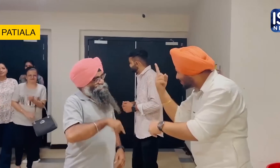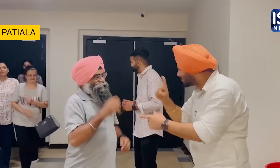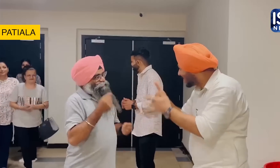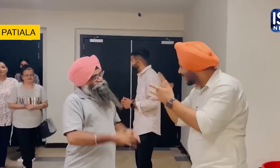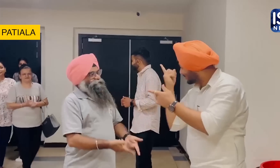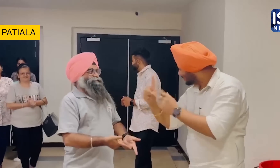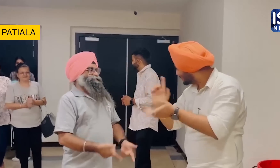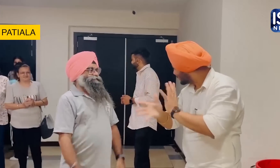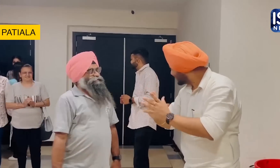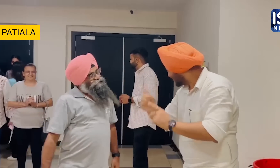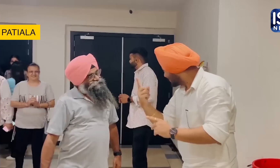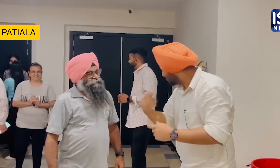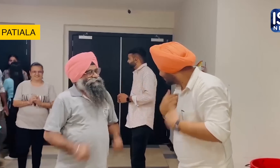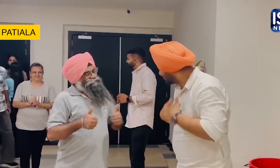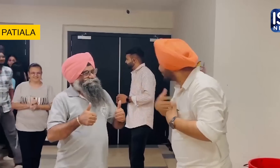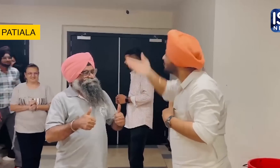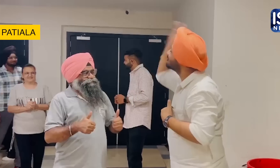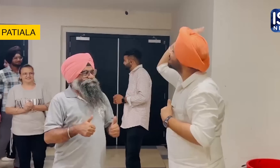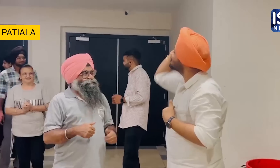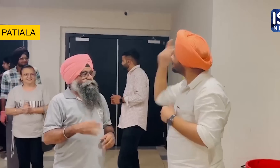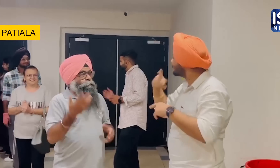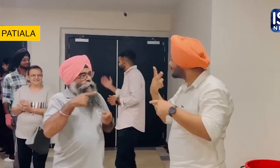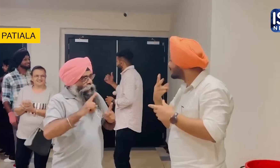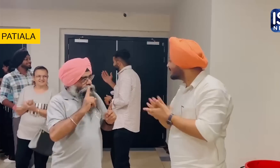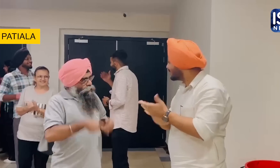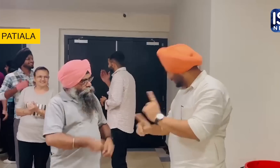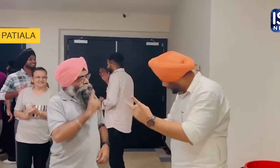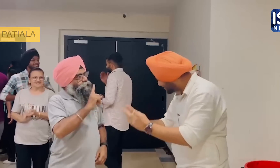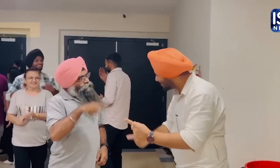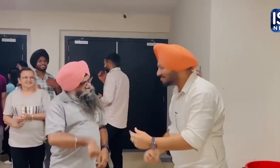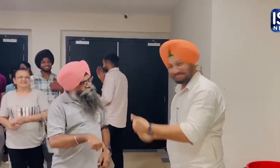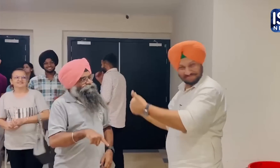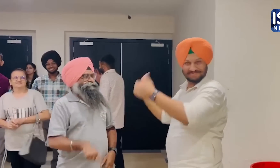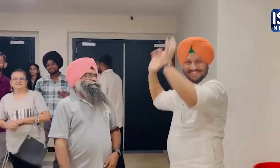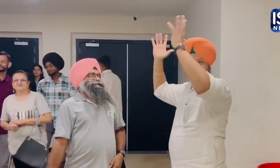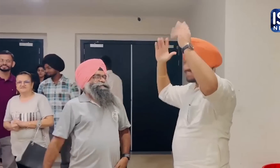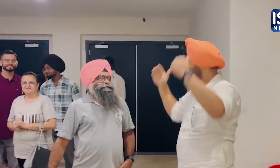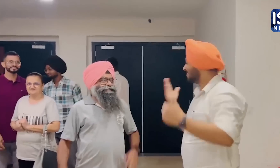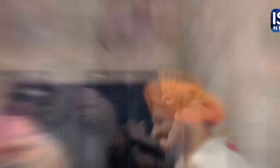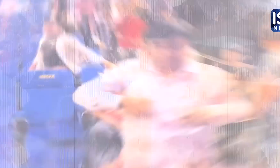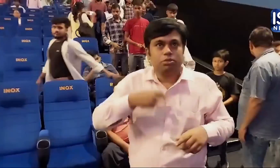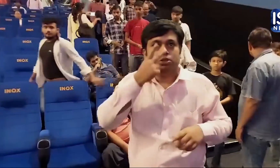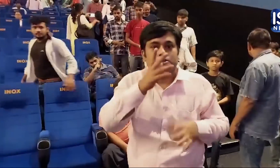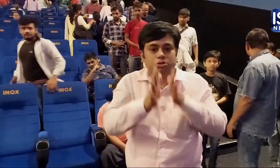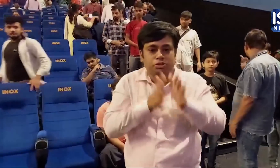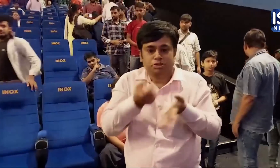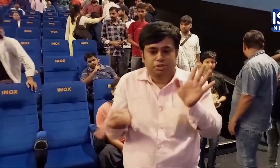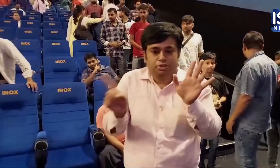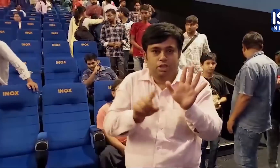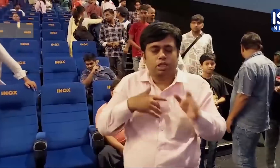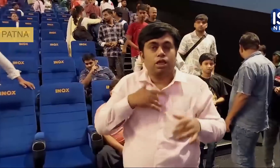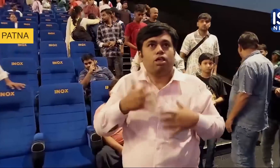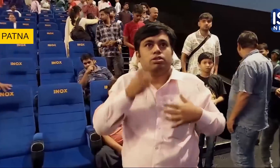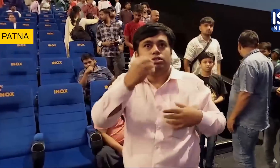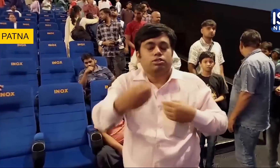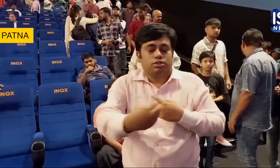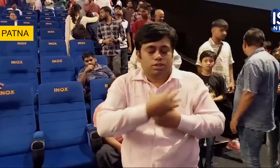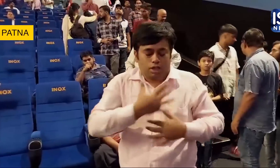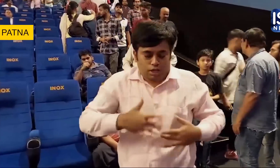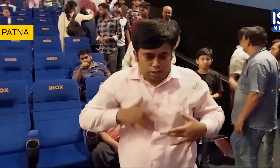आपने आईएसएल इंटरप्रिटेशन के साथ पहली बार फिल्म देखी? हाँ। एंजॉय किया? हाँ। पहले पहले कभी नहीं, पहली बार देखा। वाओ, मैं बहुत एक्साइटेड था गदर